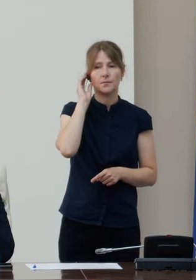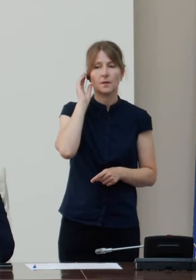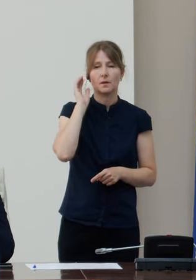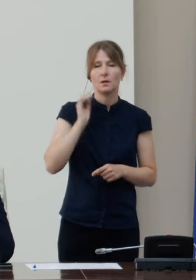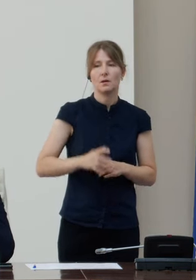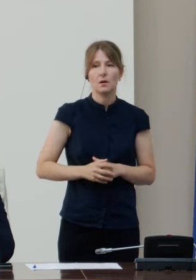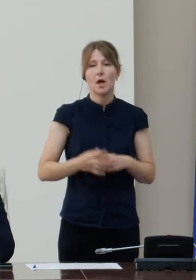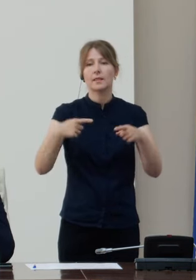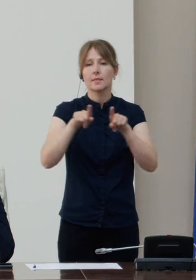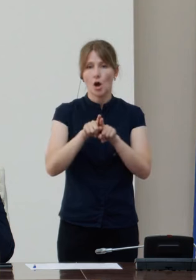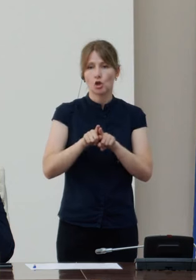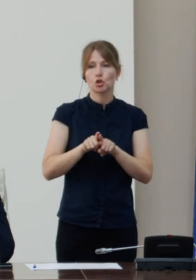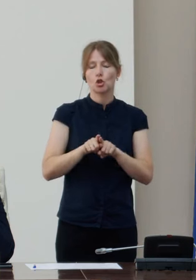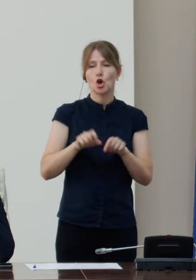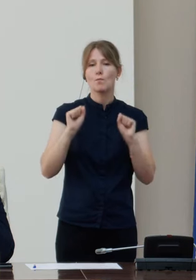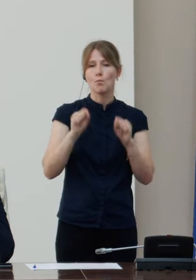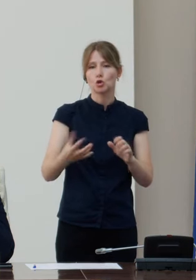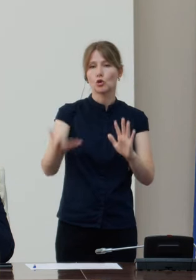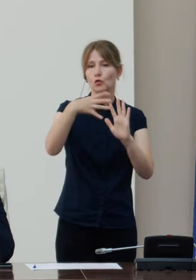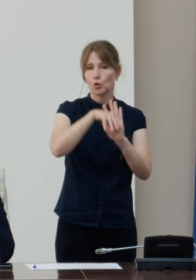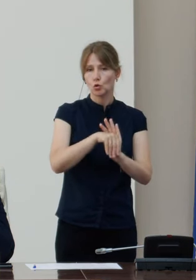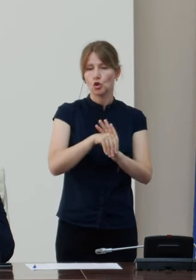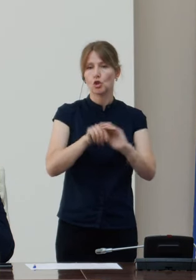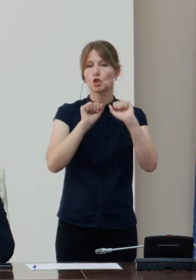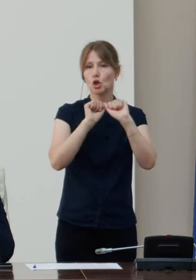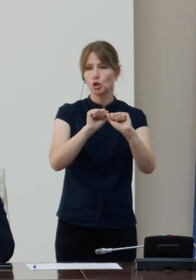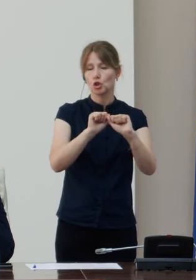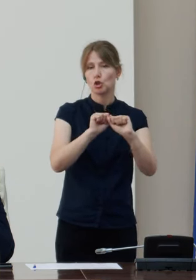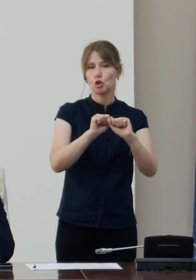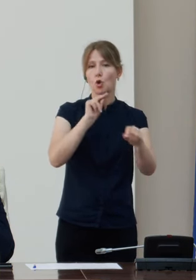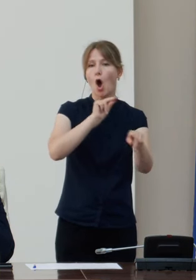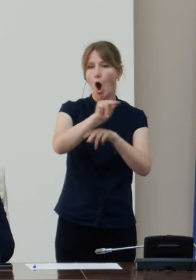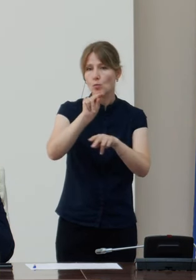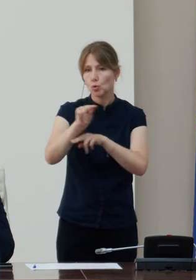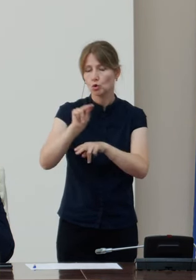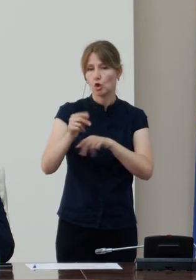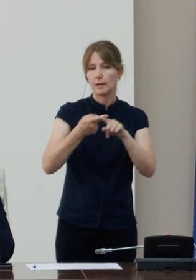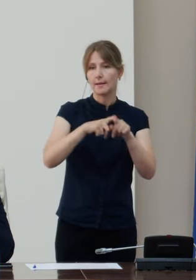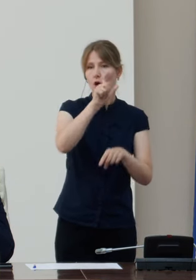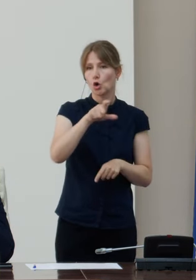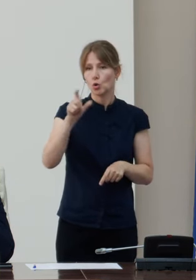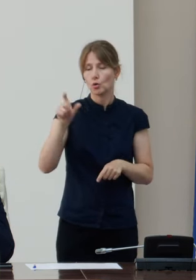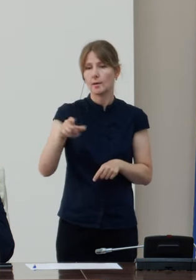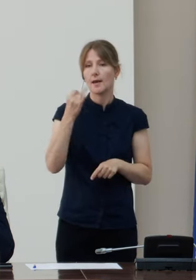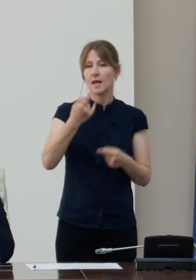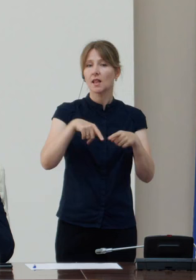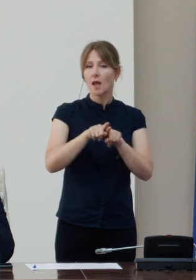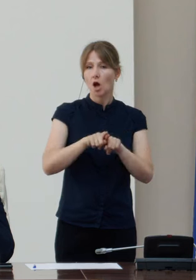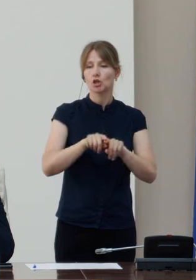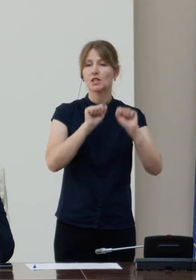care vor ajuta profesioniștii în viața lor de lucru, de zi cu zi. Pregătirea, protecția